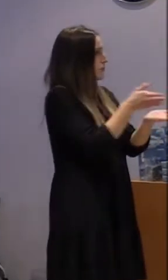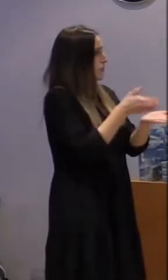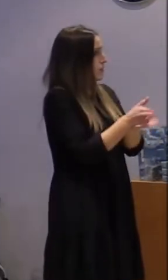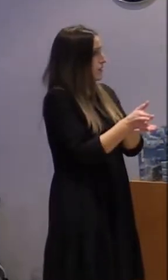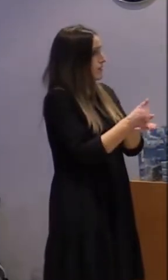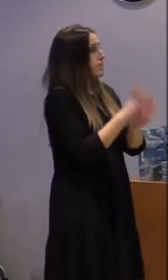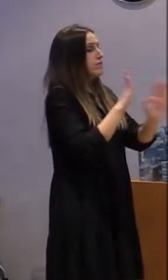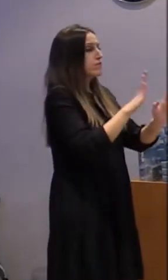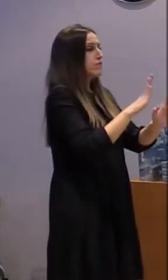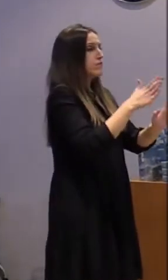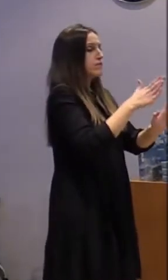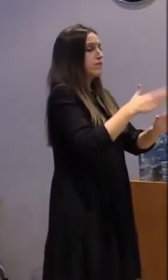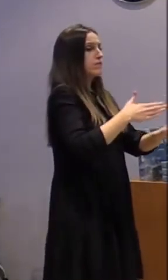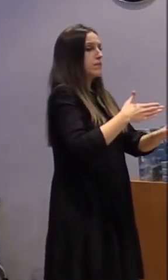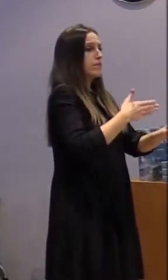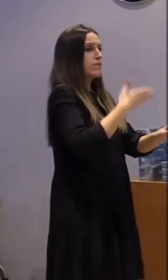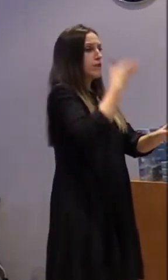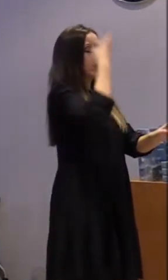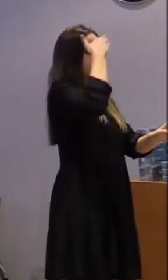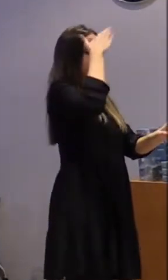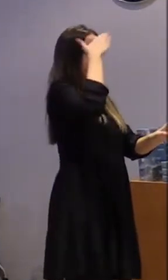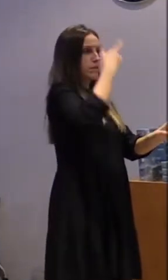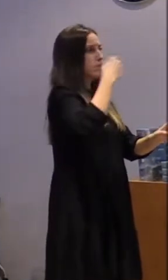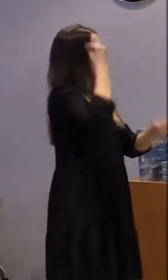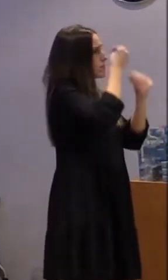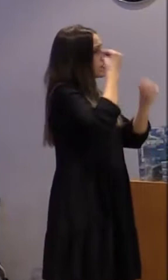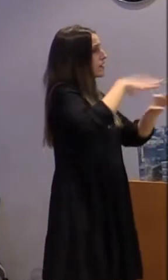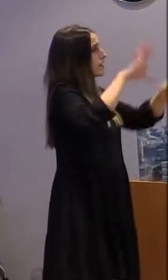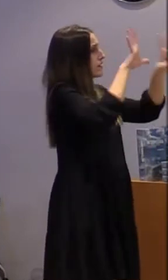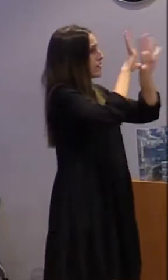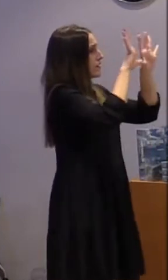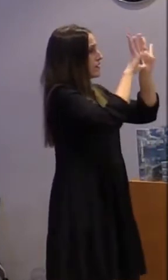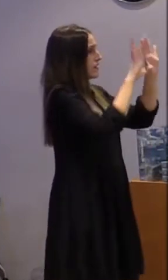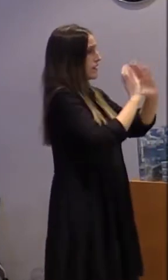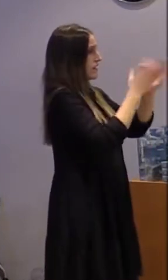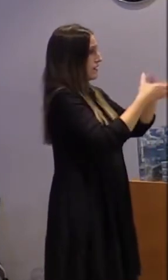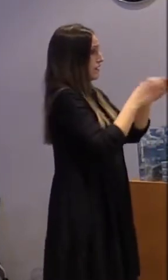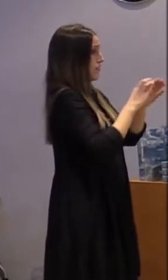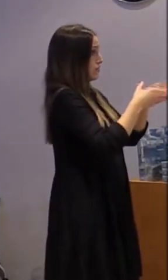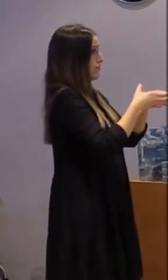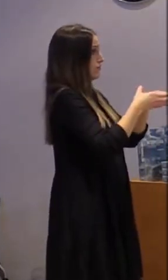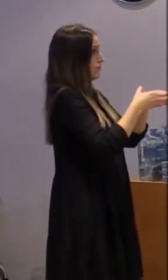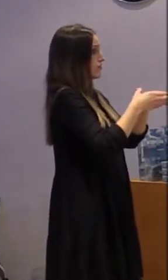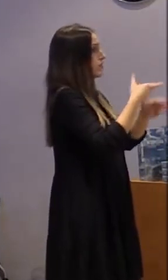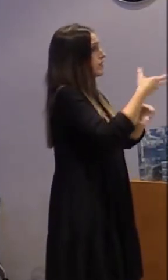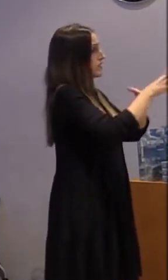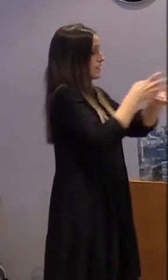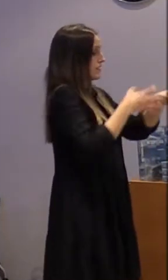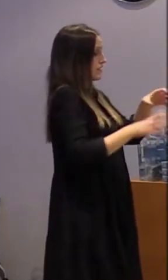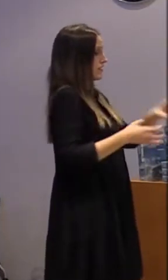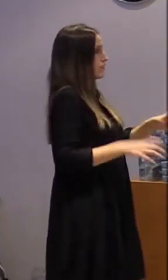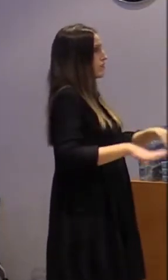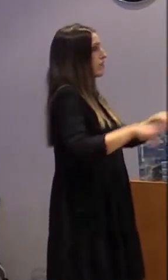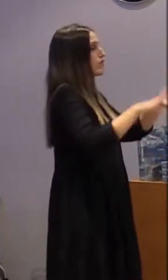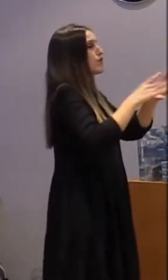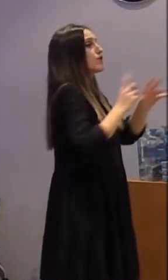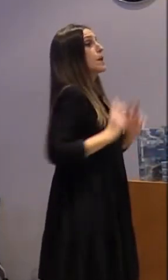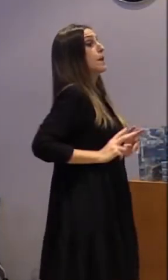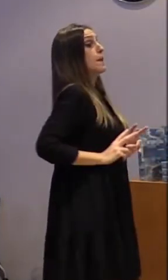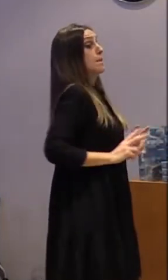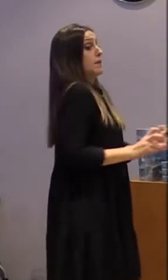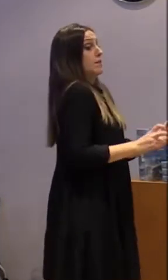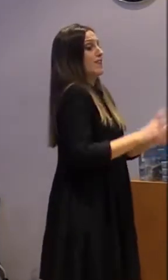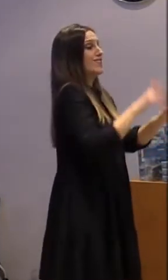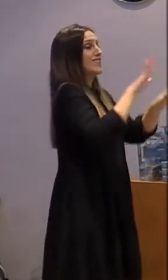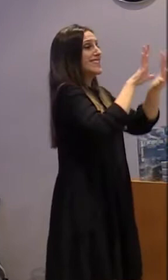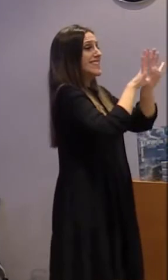pero principalmente pensad que hay 10 géneros nubosos y que se distribuyen en la altura, en los primeros 10 kilómetros de atmósfera de esa manera. Hay unas